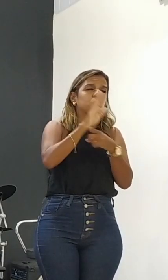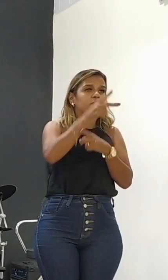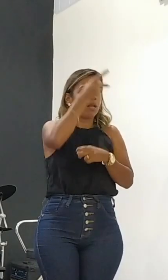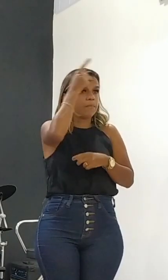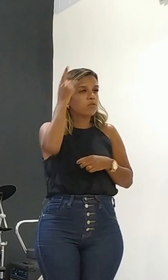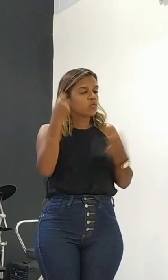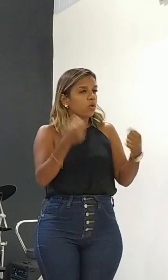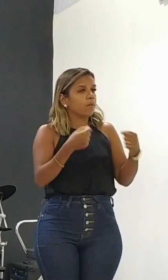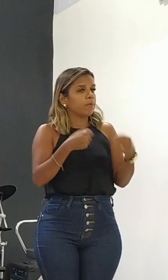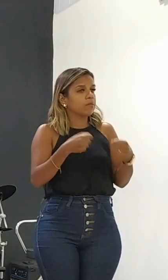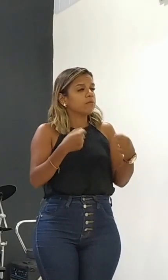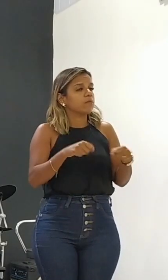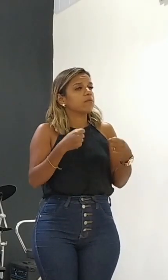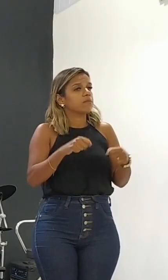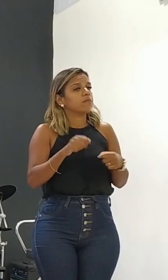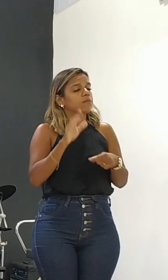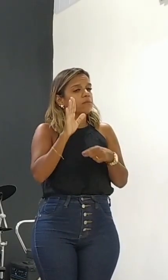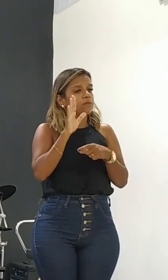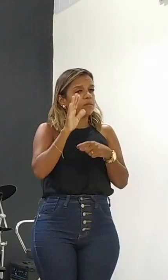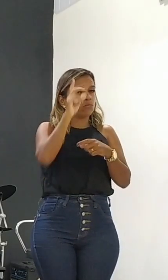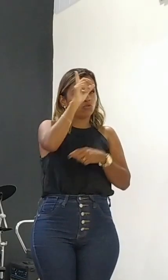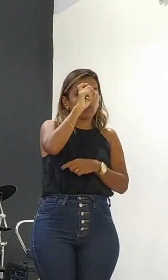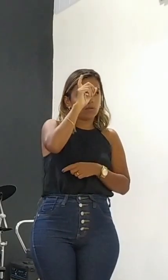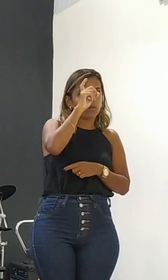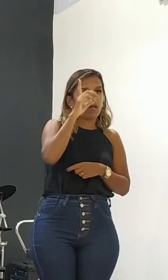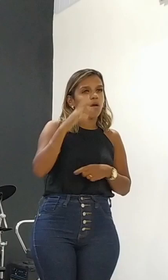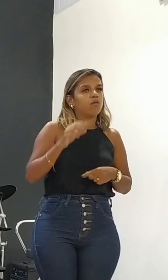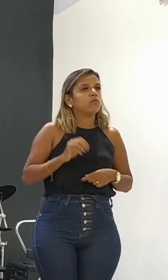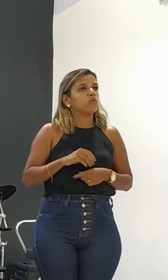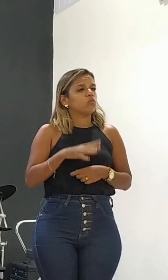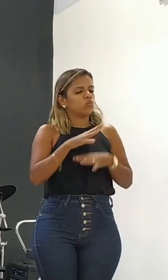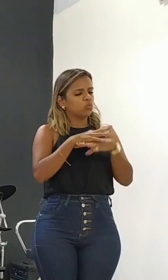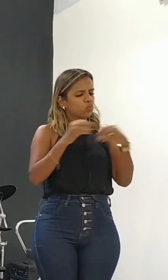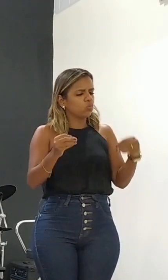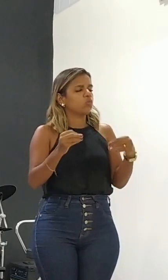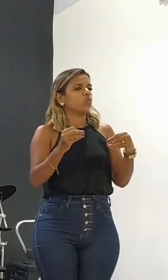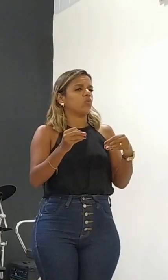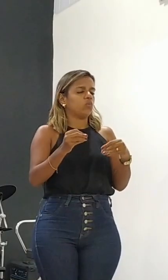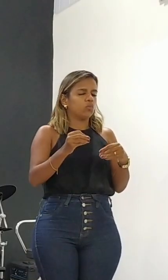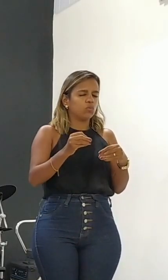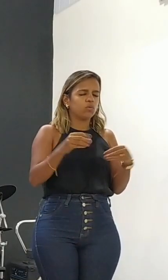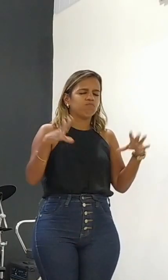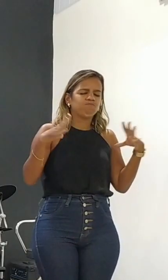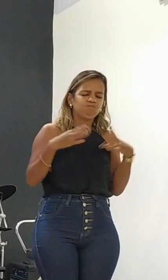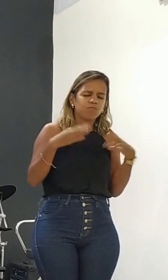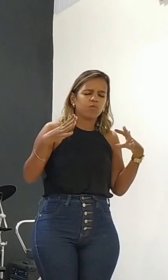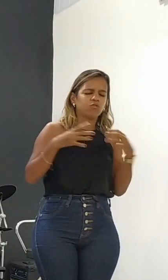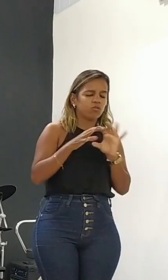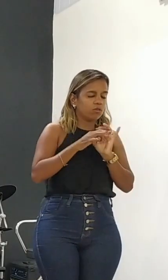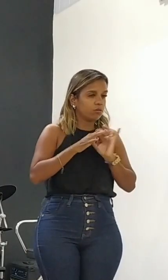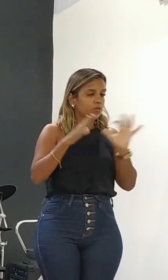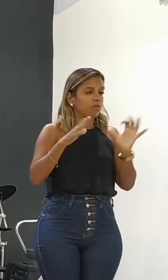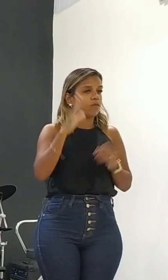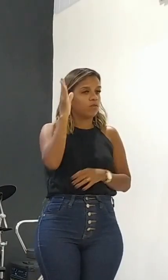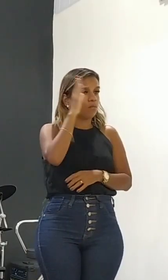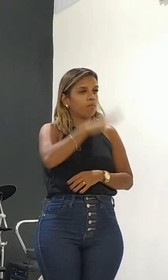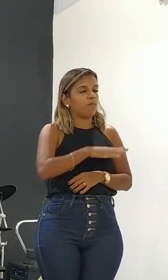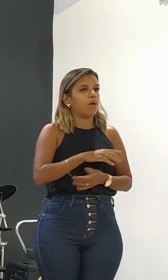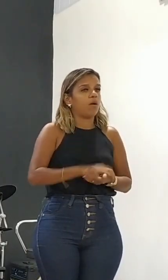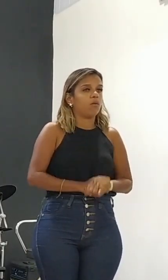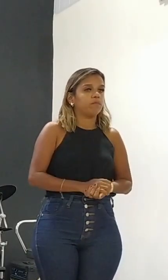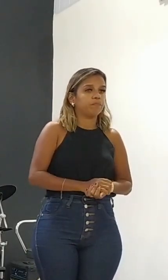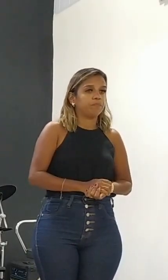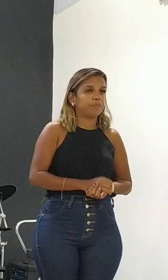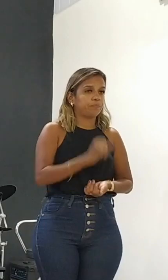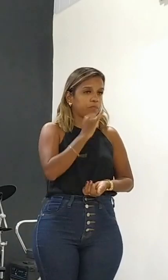dizendo: Senhor, tem misericórdia, envia o teu anjo, Senhor, envia a cura, Senhor, envia ali o livramento, né? O Wilson está lá cortando